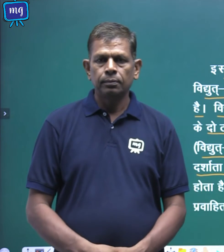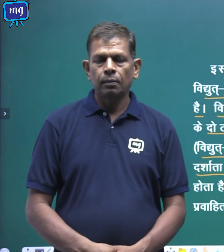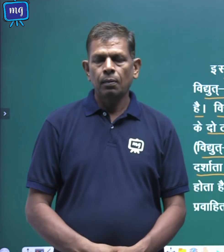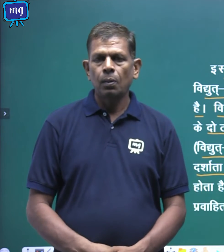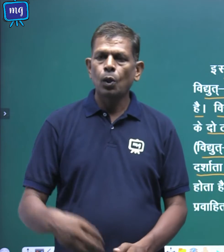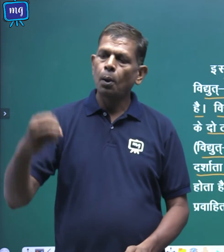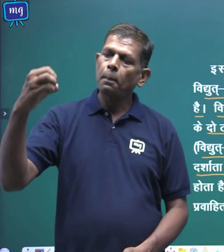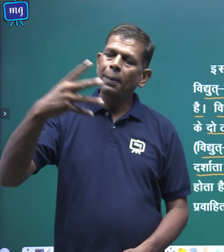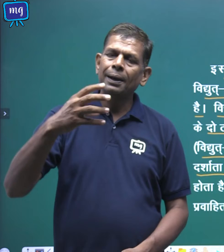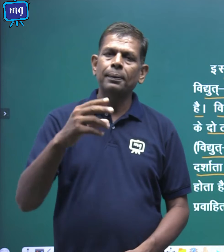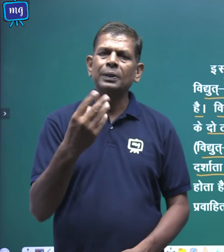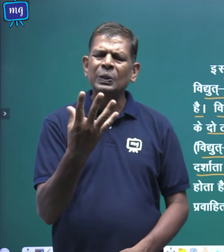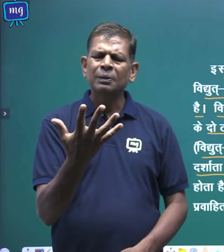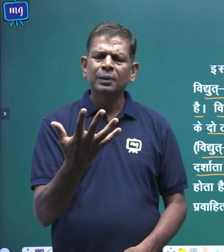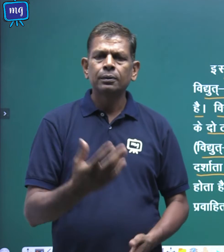बल्ब केवल